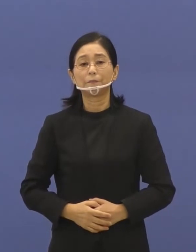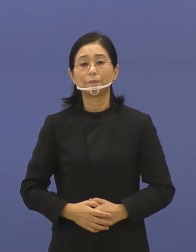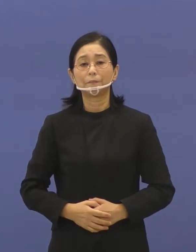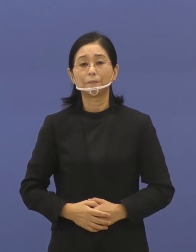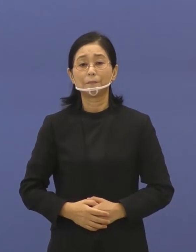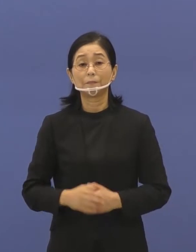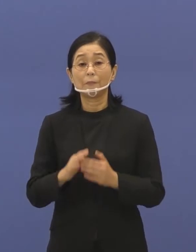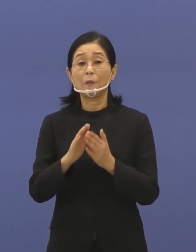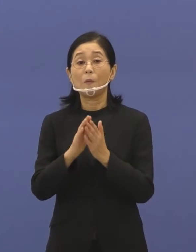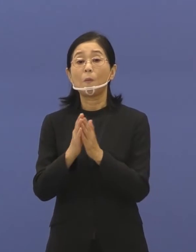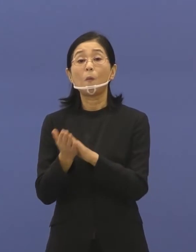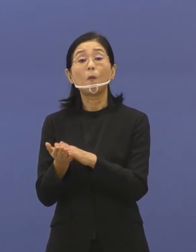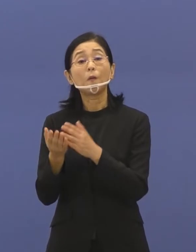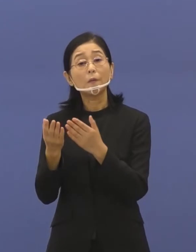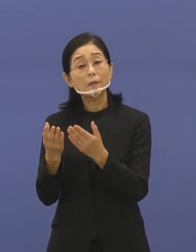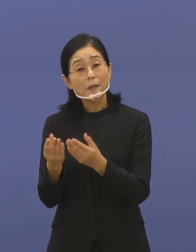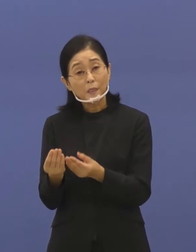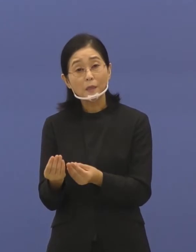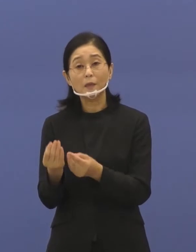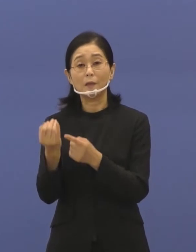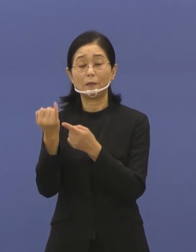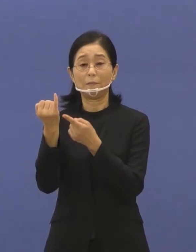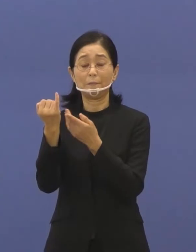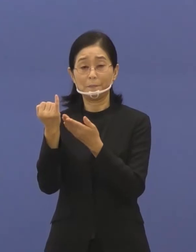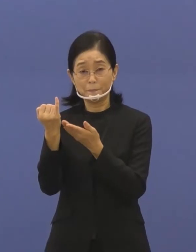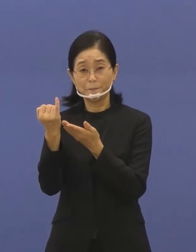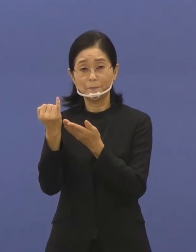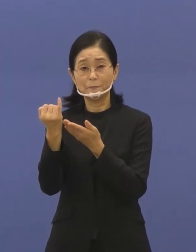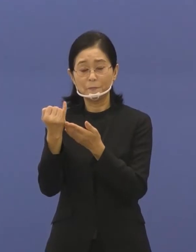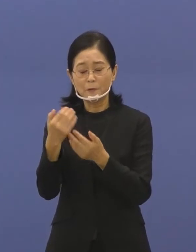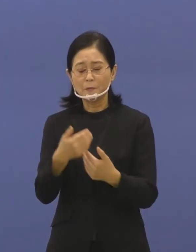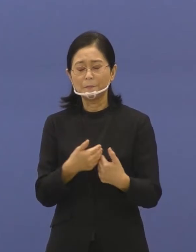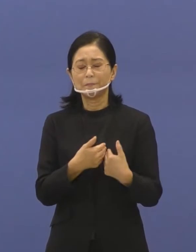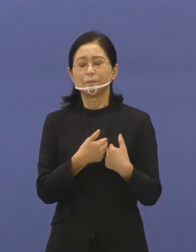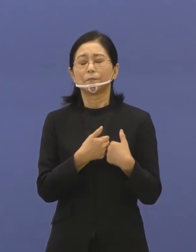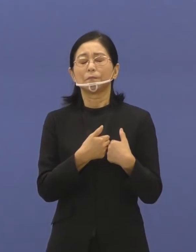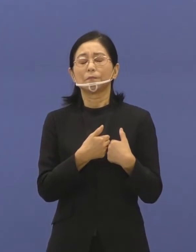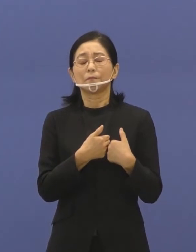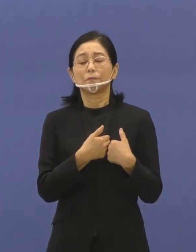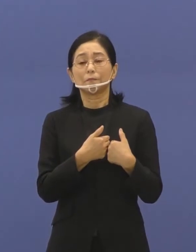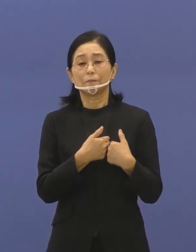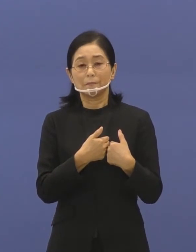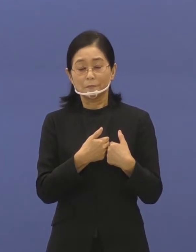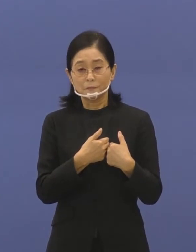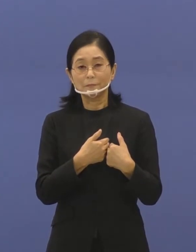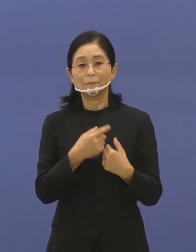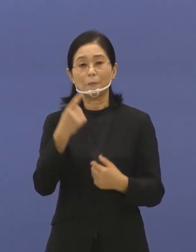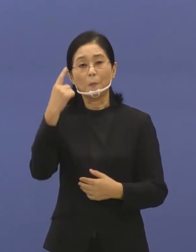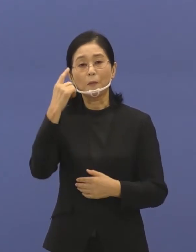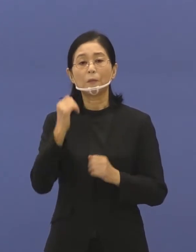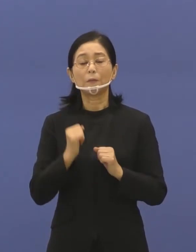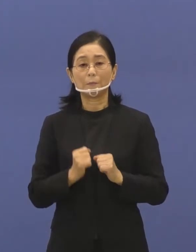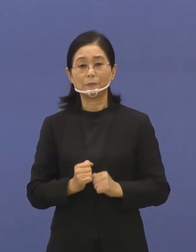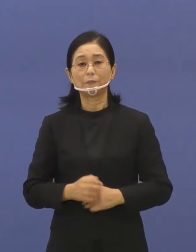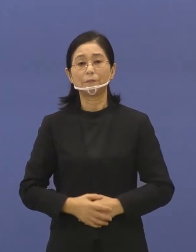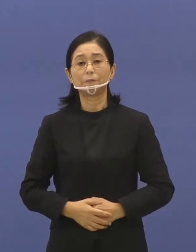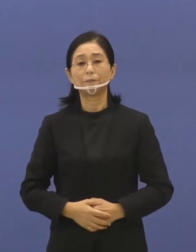崩御されたということは、衝撃的に受け止めています。